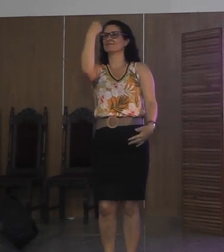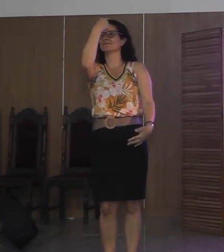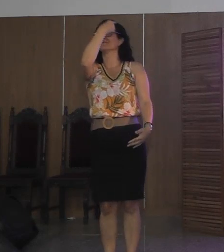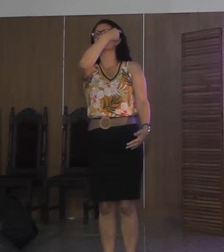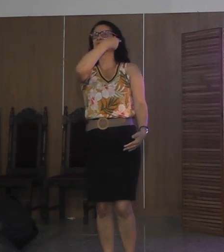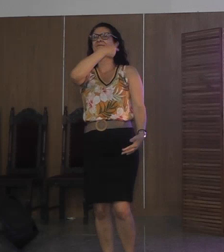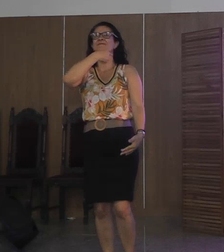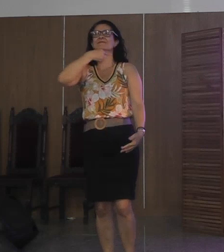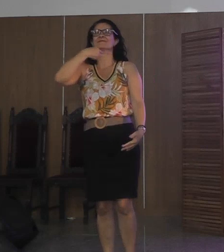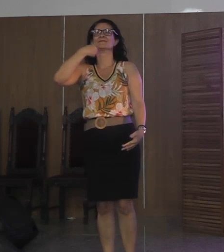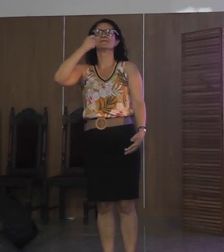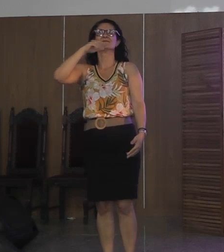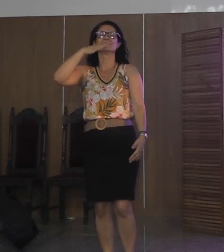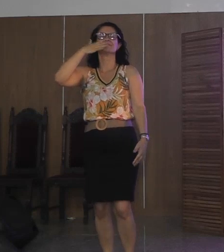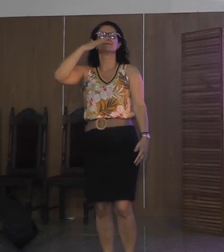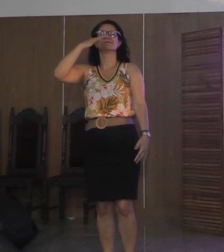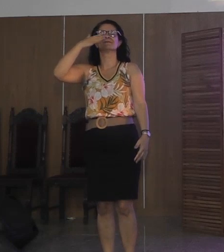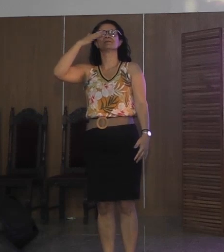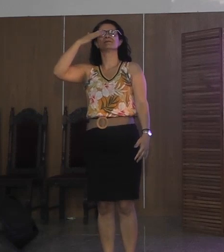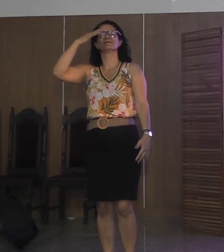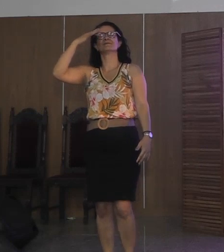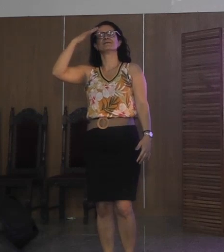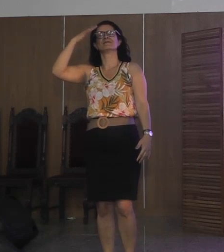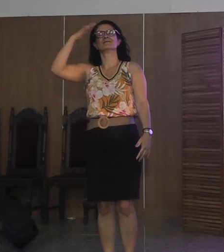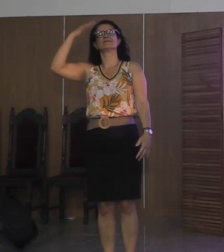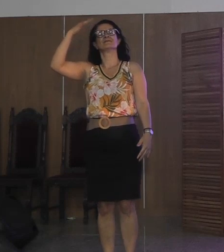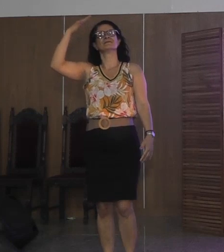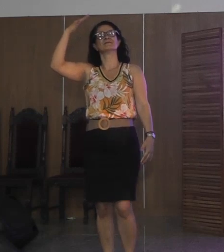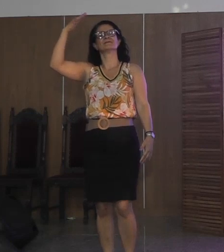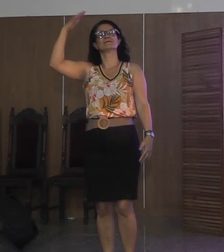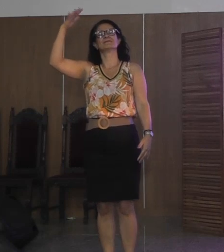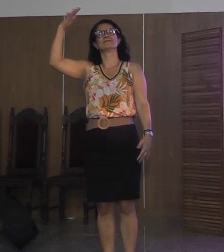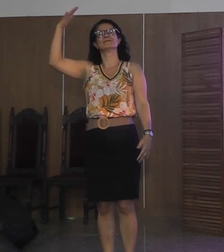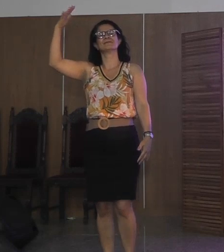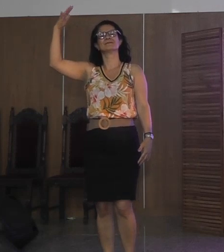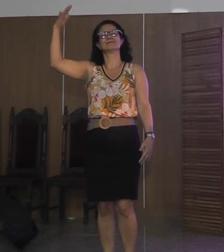quê? Tua glória em meu rosto